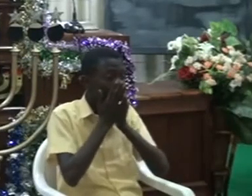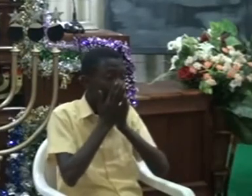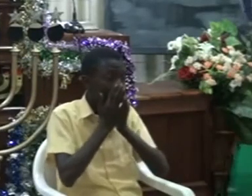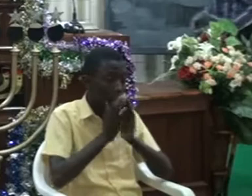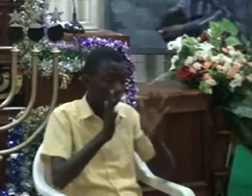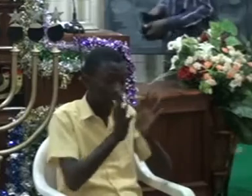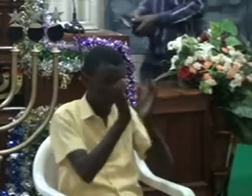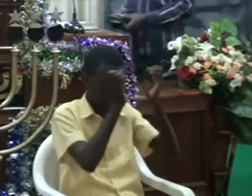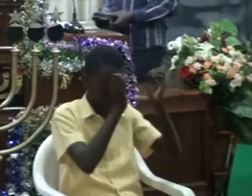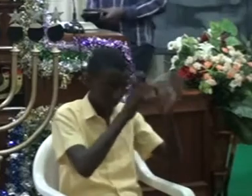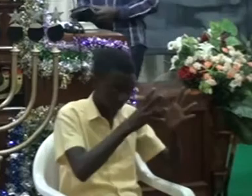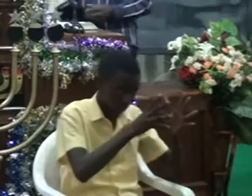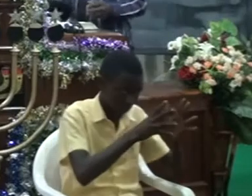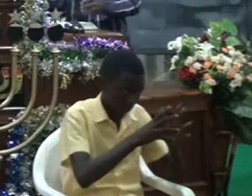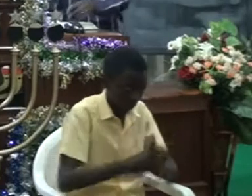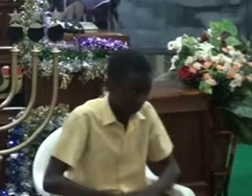Alléluia. Amen.